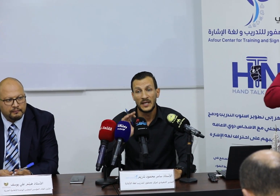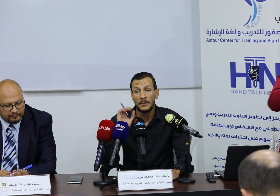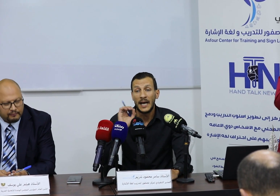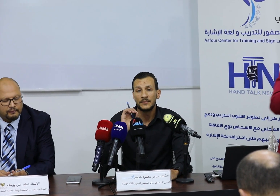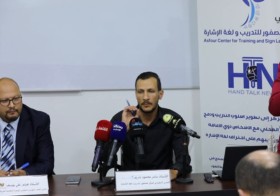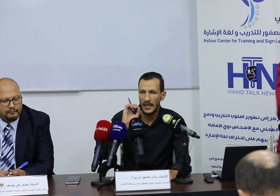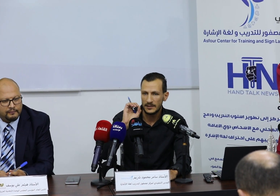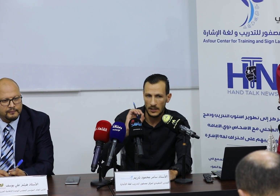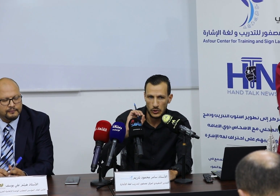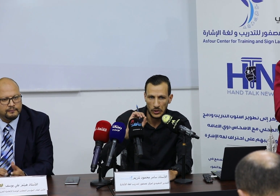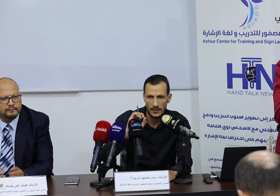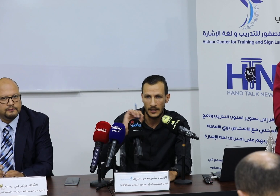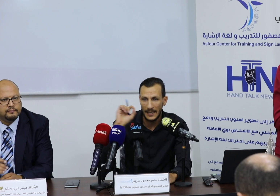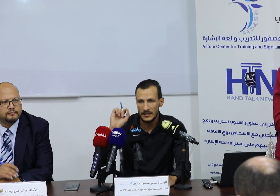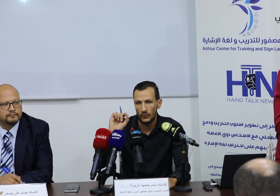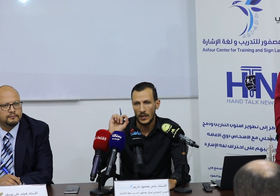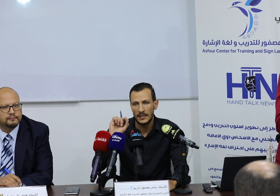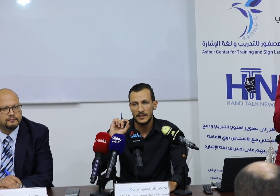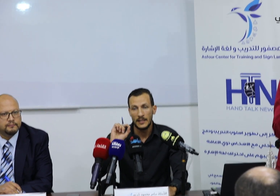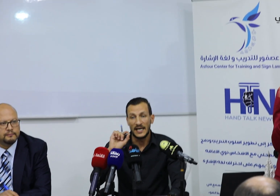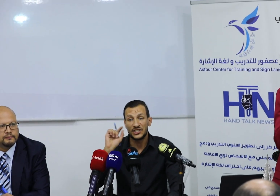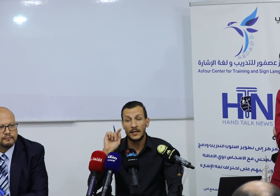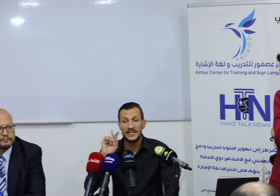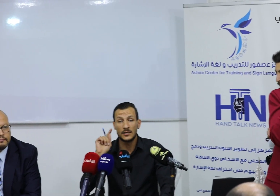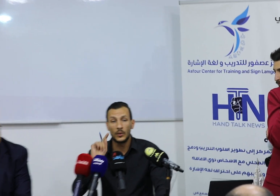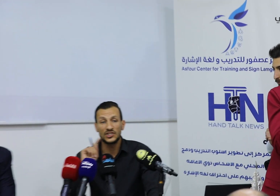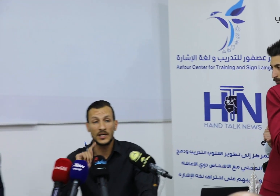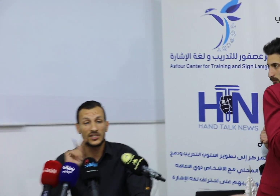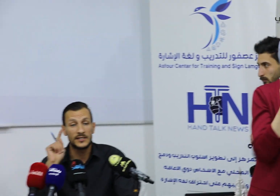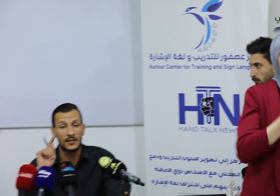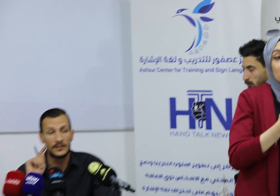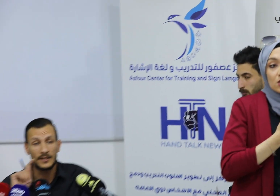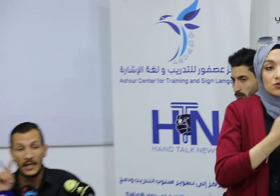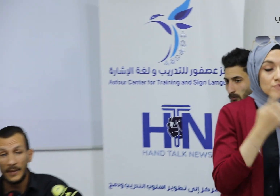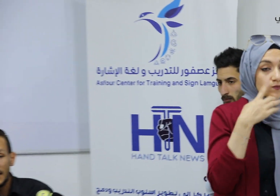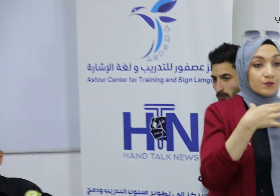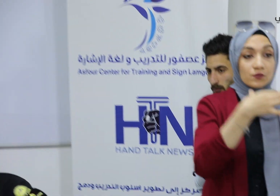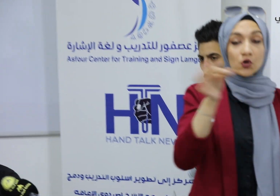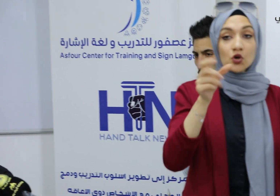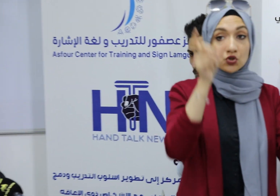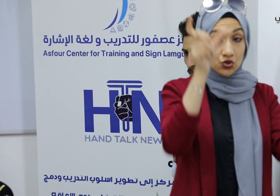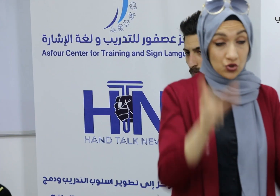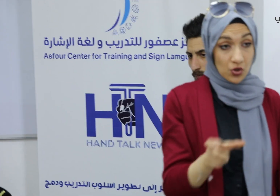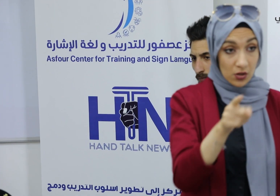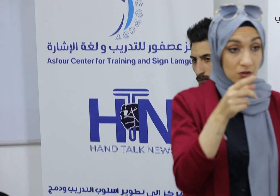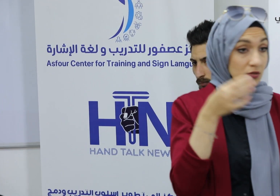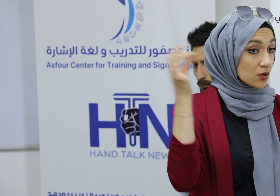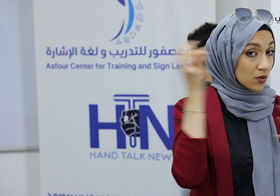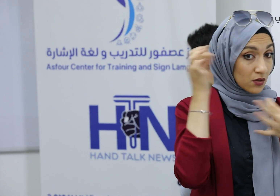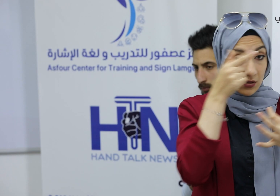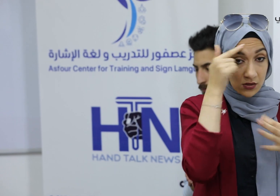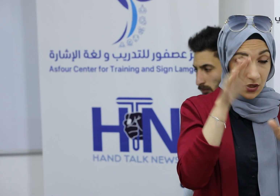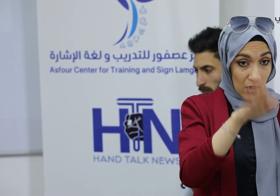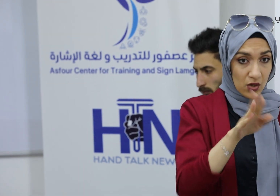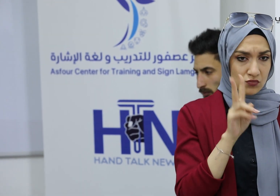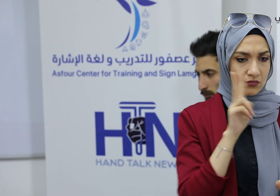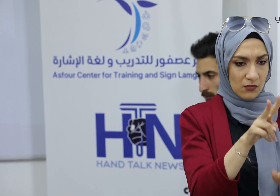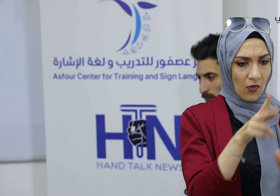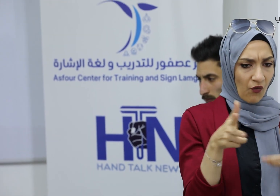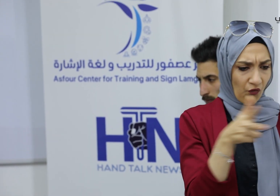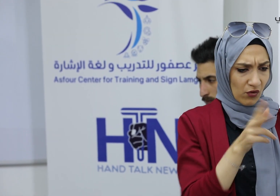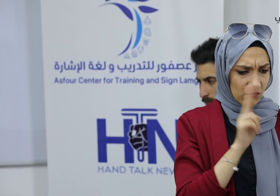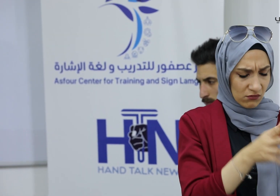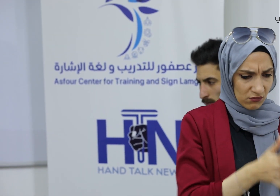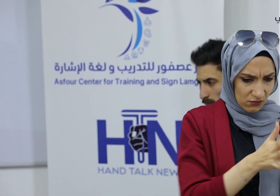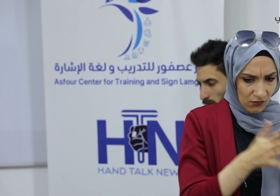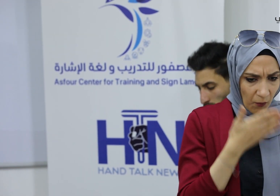الترجمة. بالعمدة ما حطينا صوت لهدف واحد عشان بس نورجي الأشخاص الناطقين، لما أنت تكون جالس وعم تحضر فيديو وأنت مش